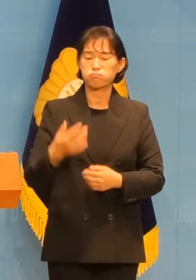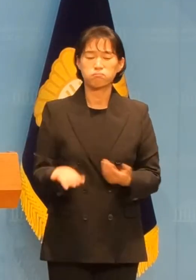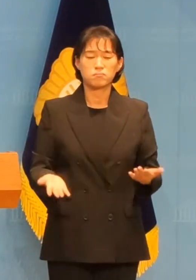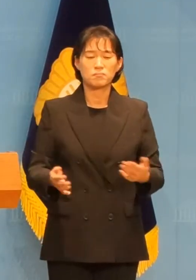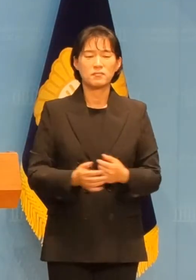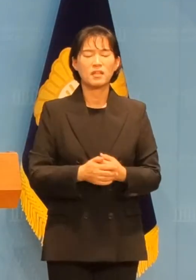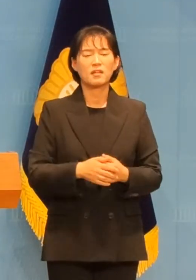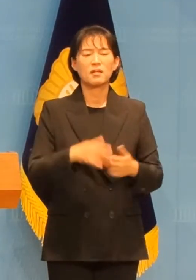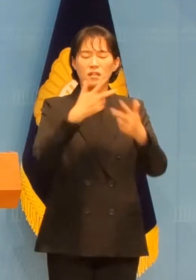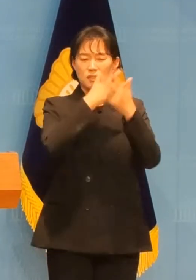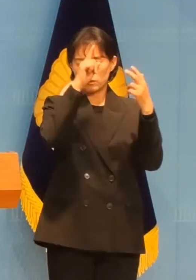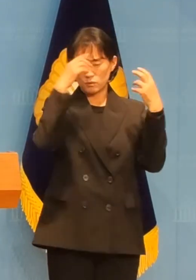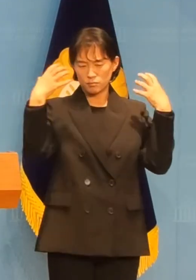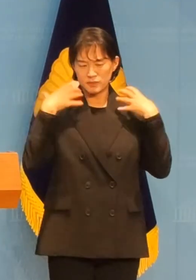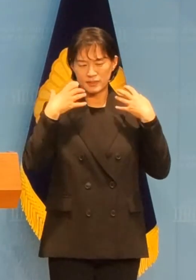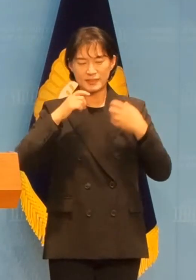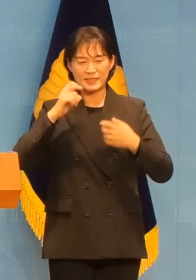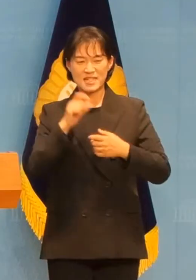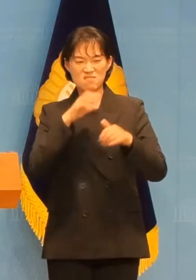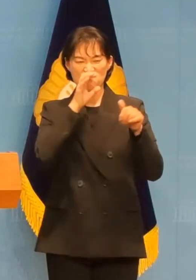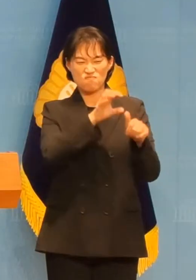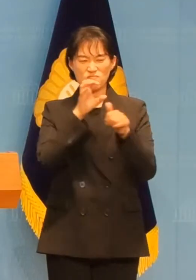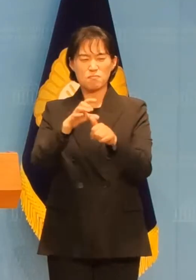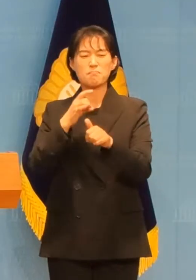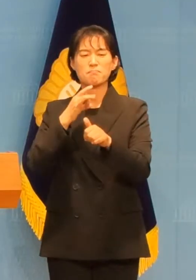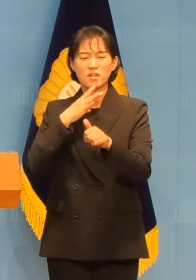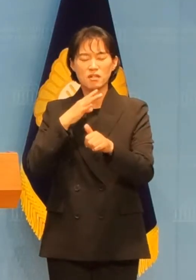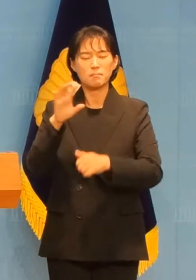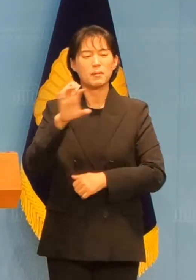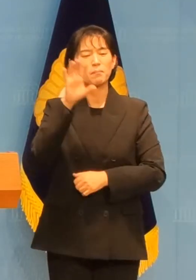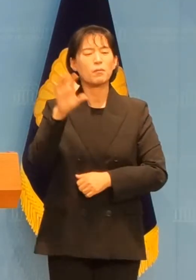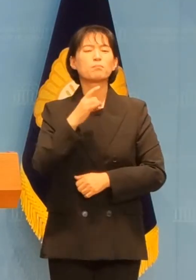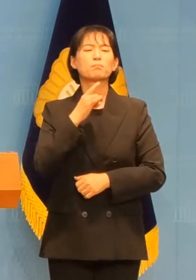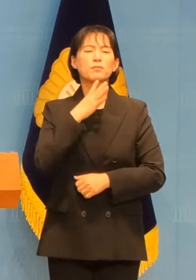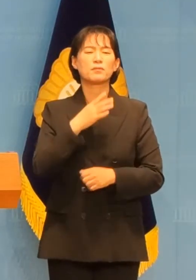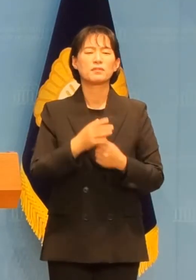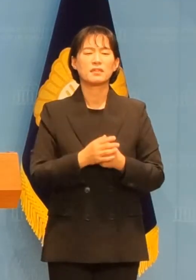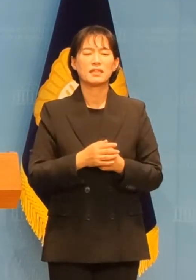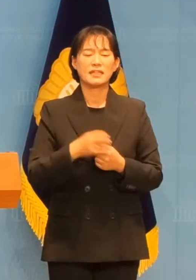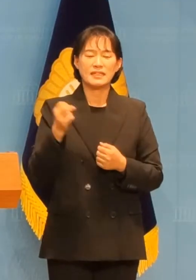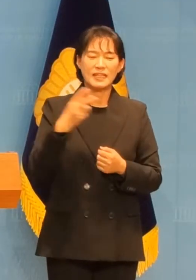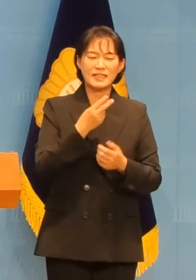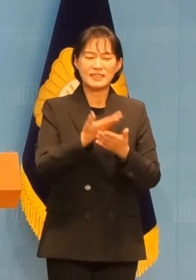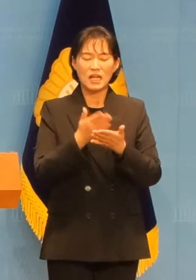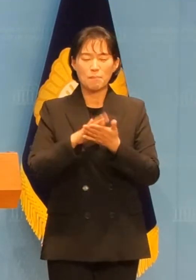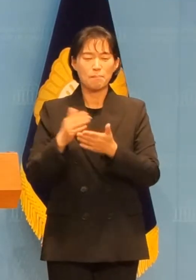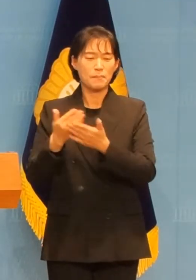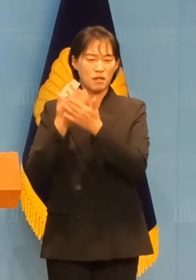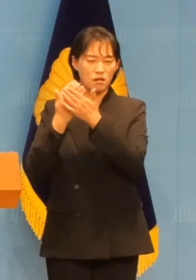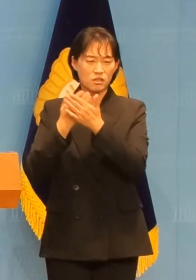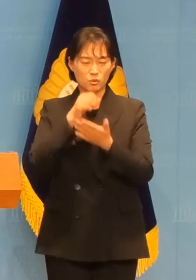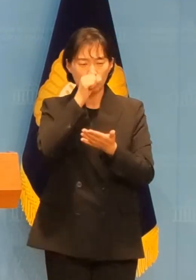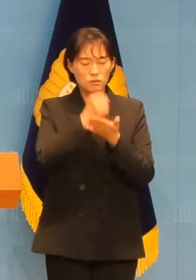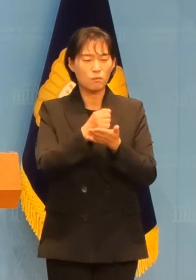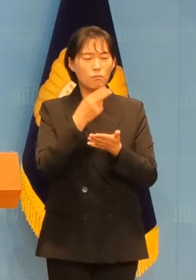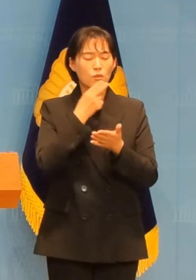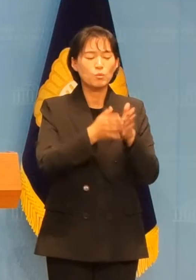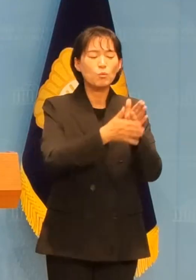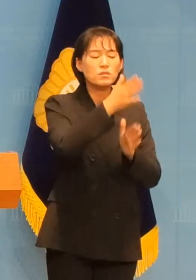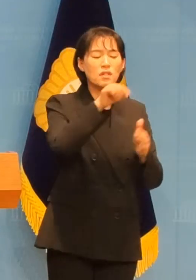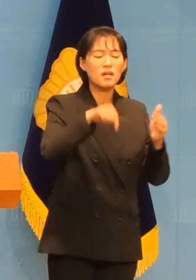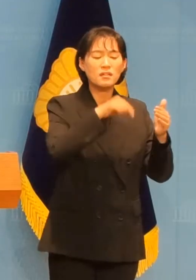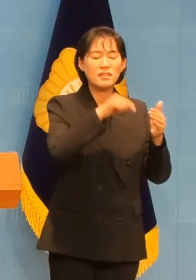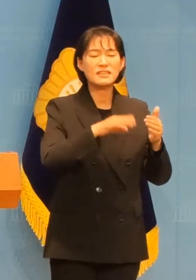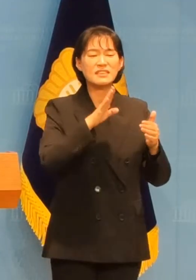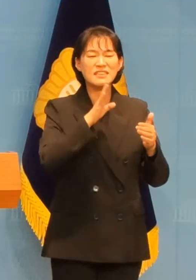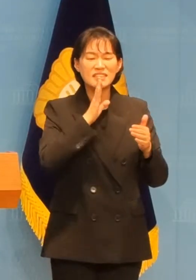이재명 정부는 강력한 규제만 쏟아내고 반복할 뿐 재개발 재건축 정상화나 도심 내 실질 공급 확대와